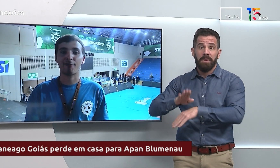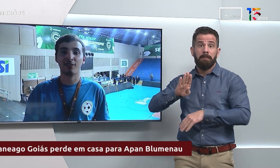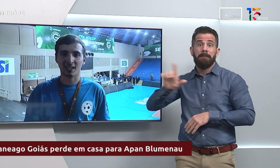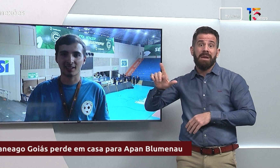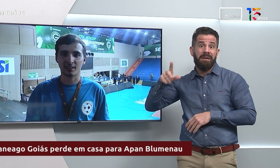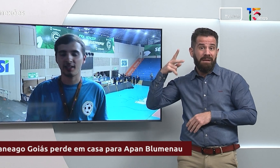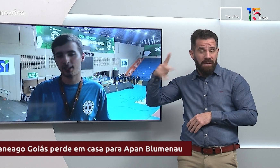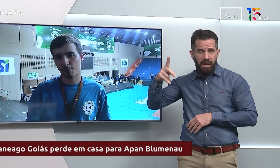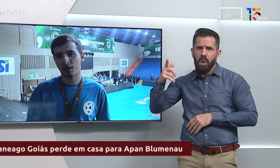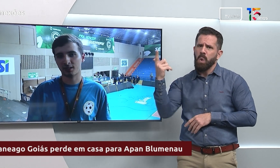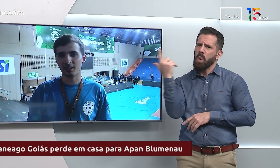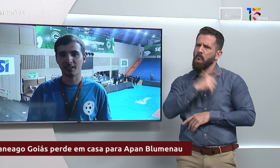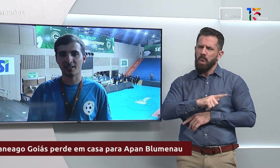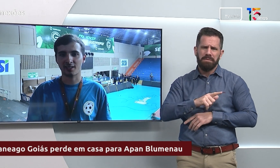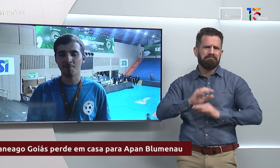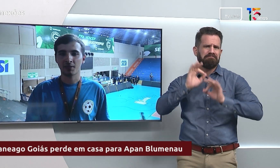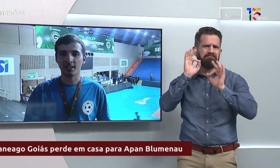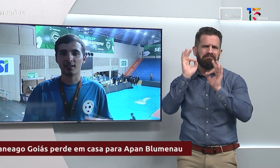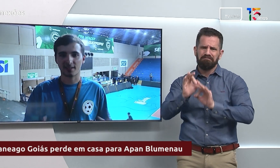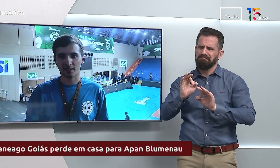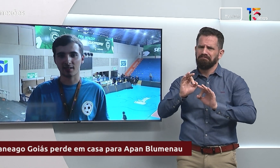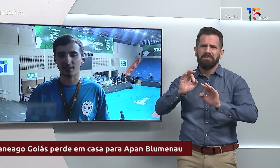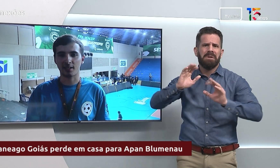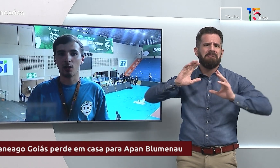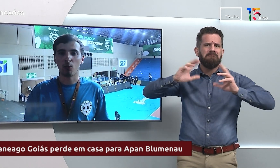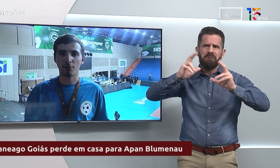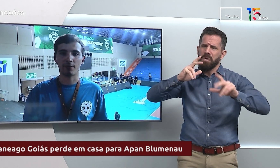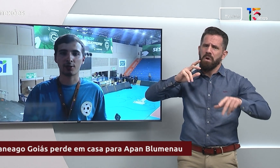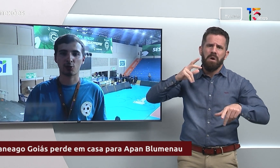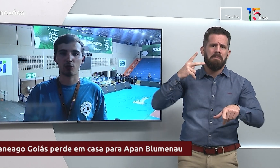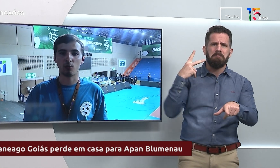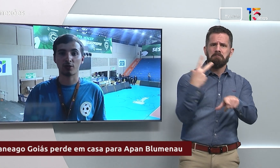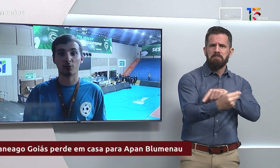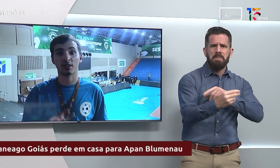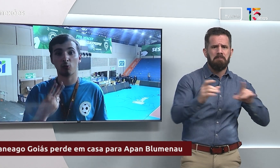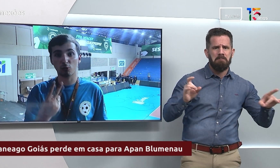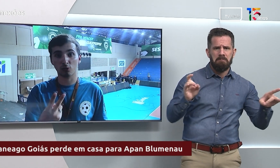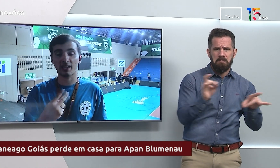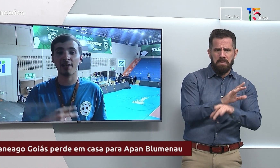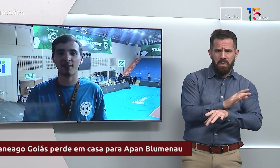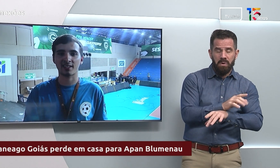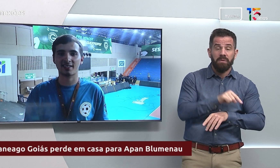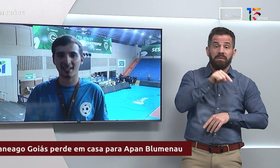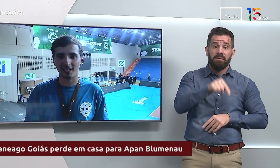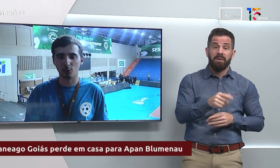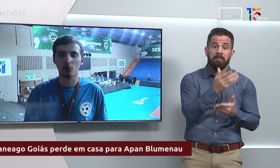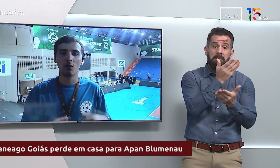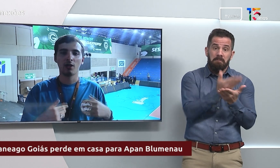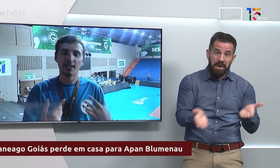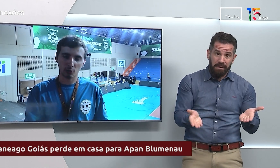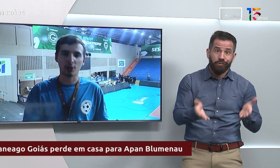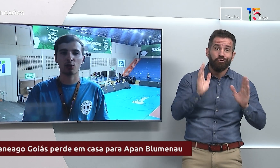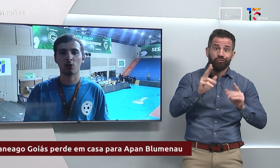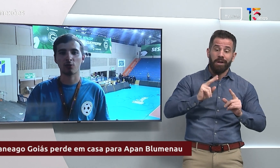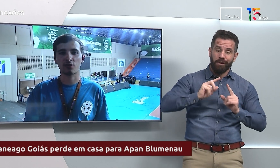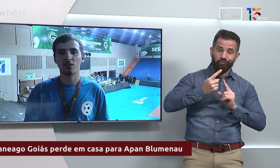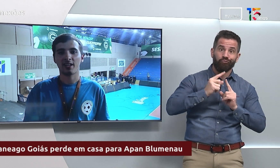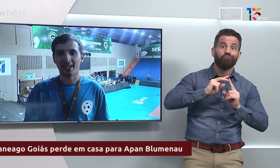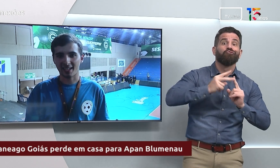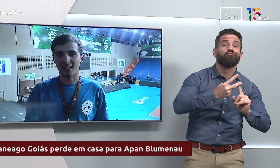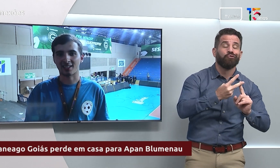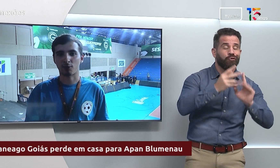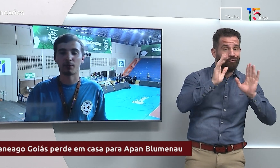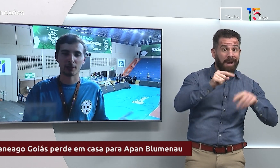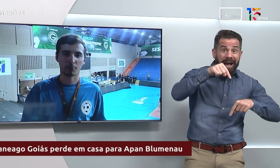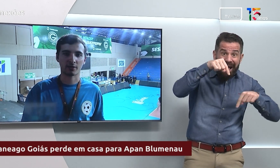comandar a virada da equipe catarinense e, sendo assim, o Alviverde somou o seu segundo revés seguido em 2 jogos